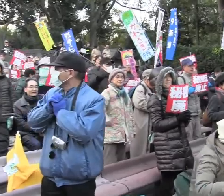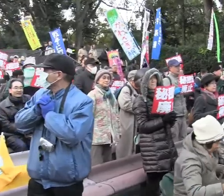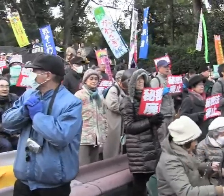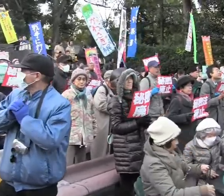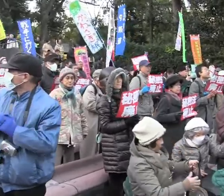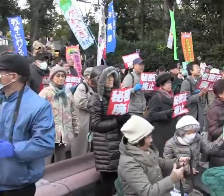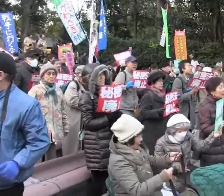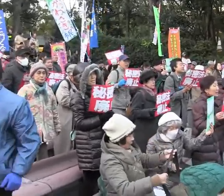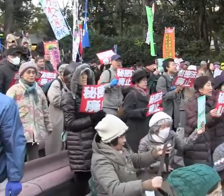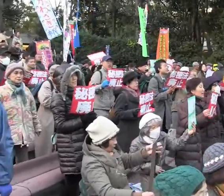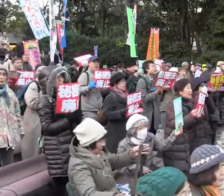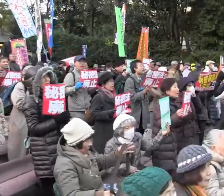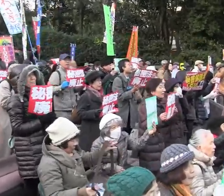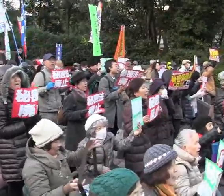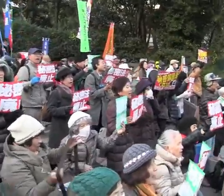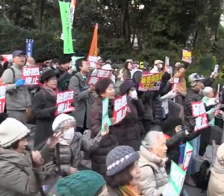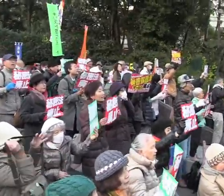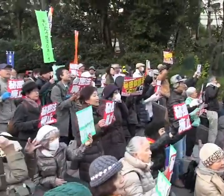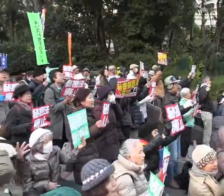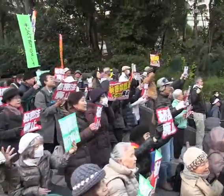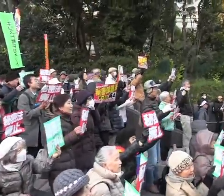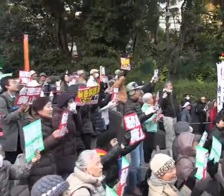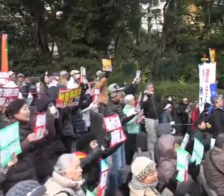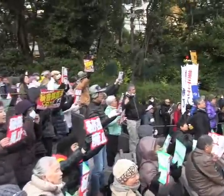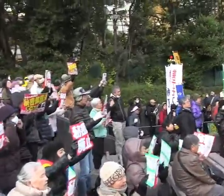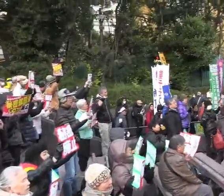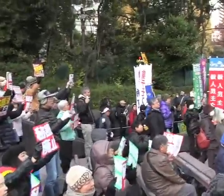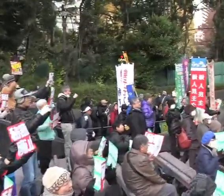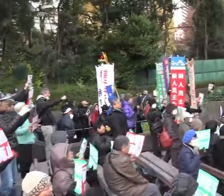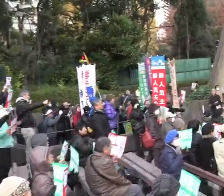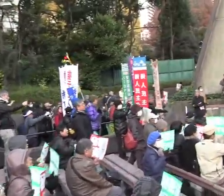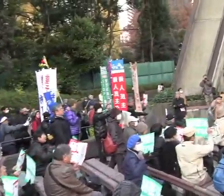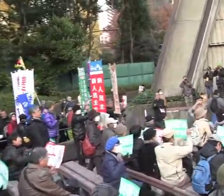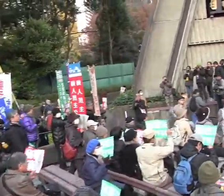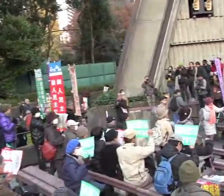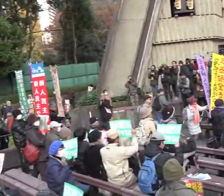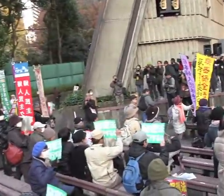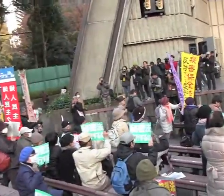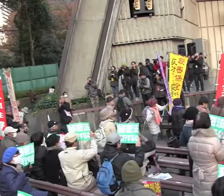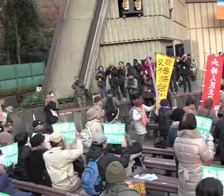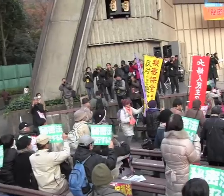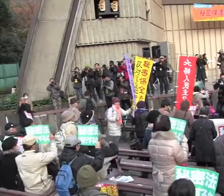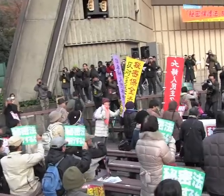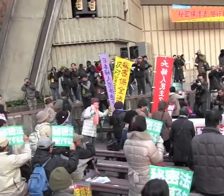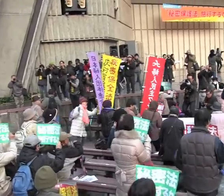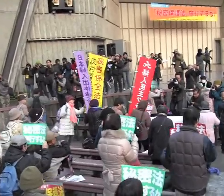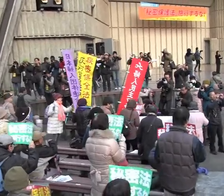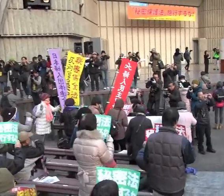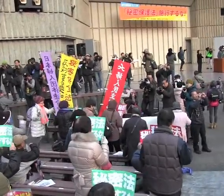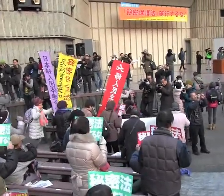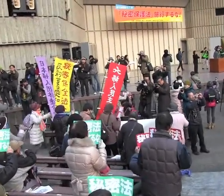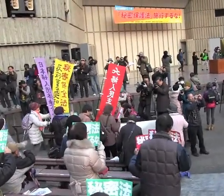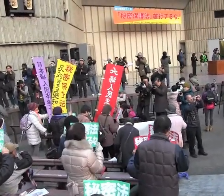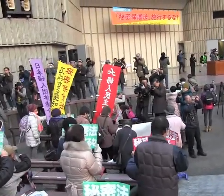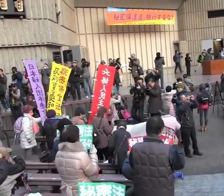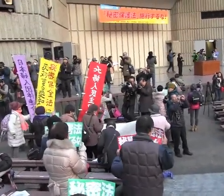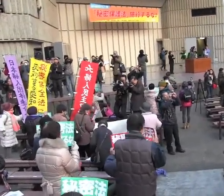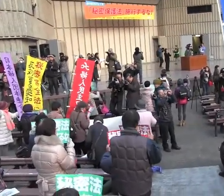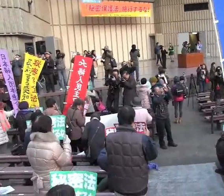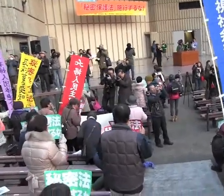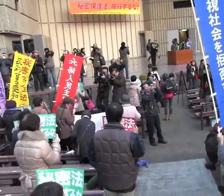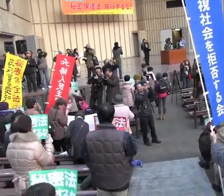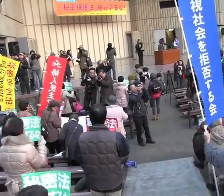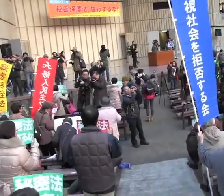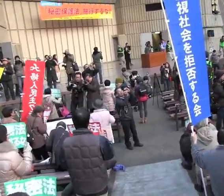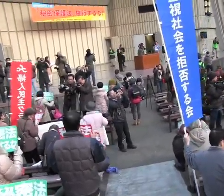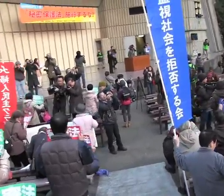自由を守れ。自由を守れ。憲法を守れ。憲法を守